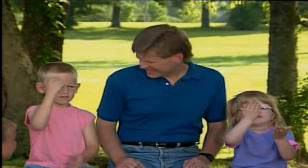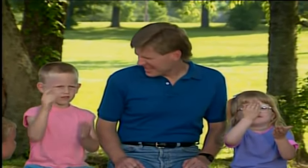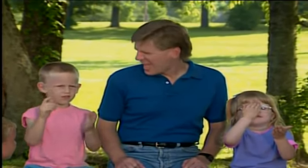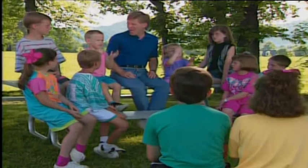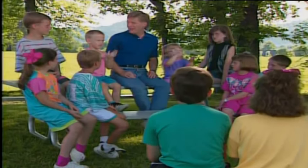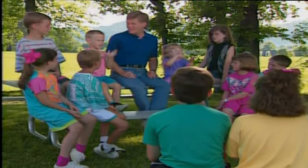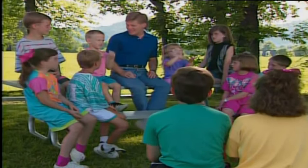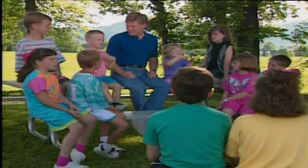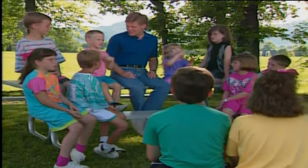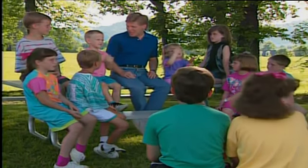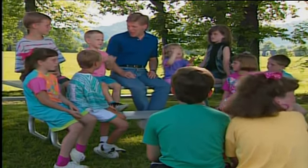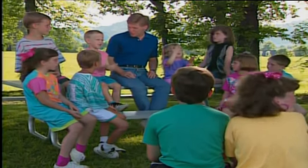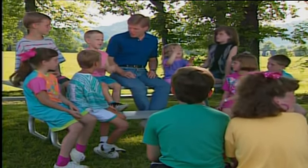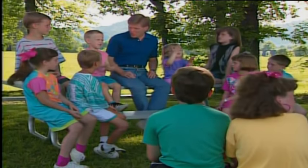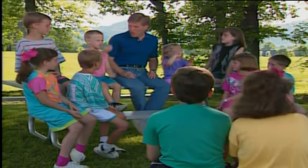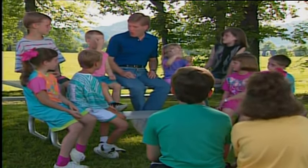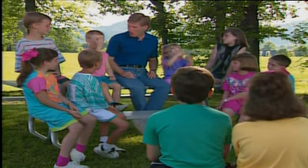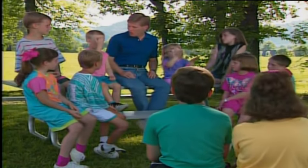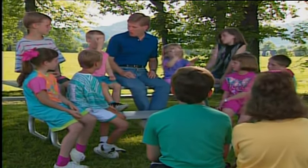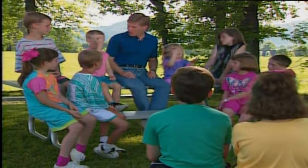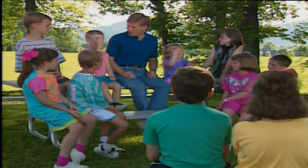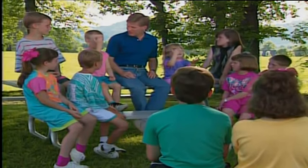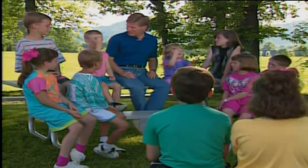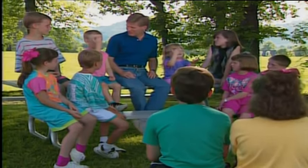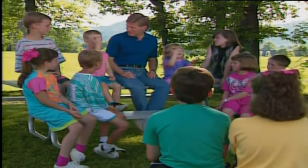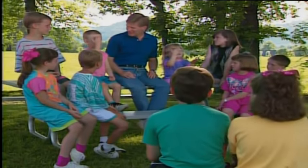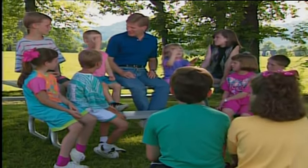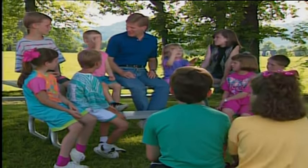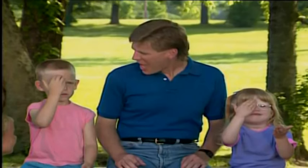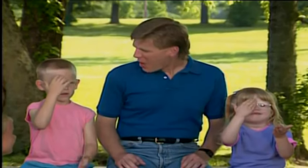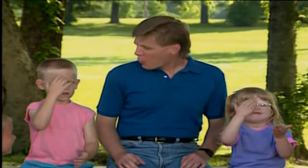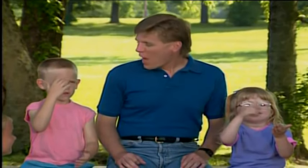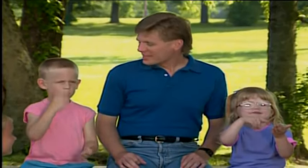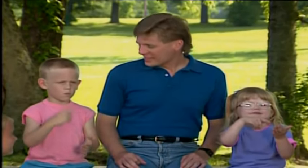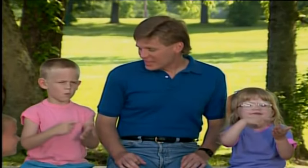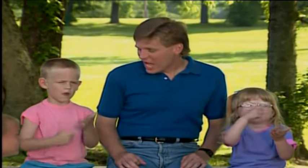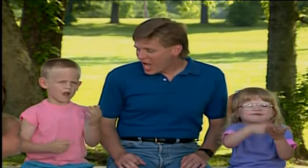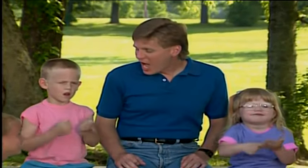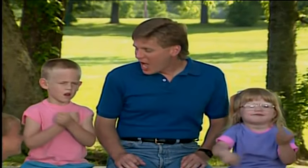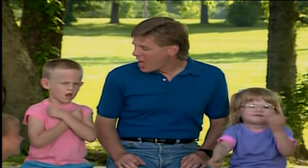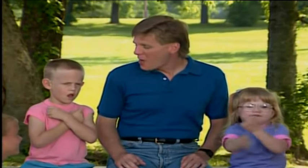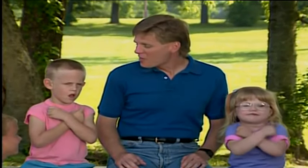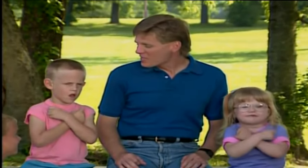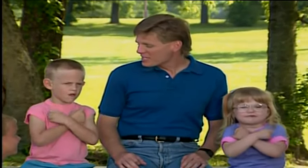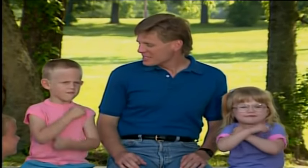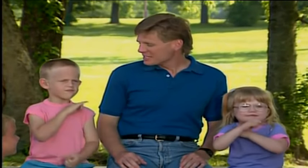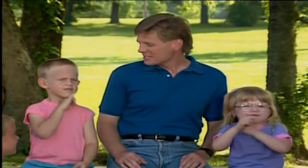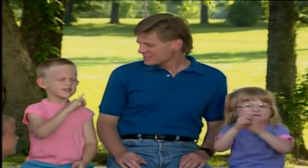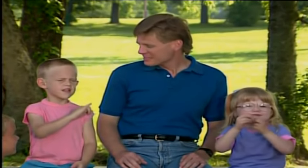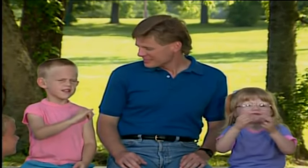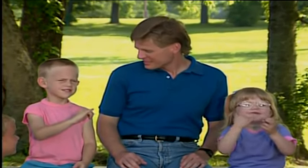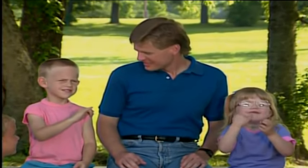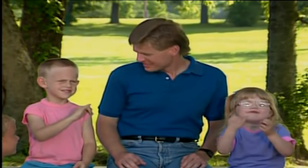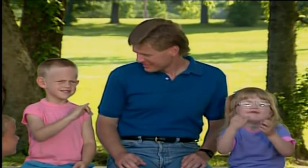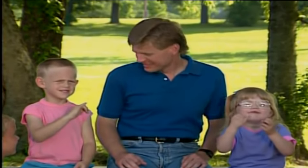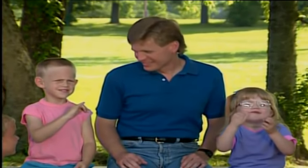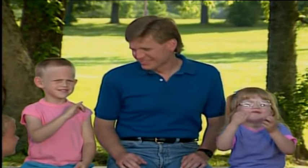en esto conocemos lo que es amor, en